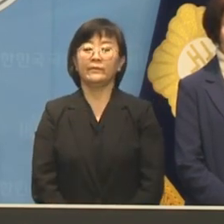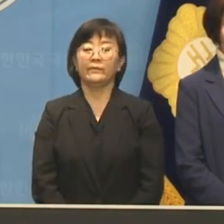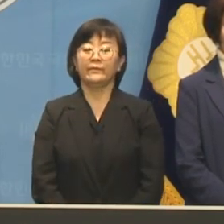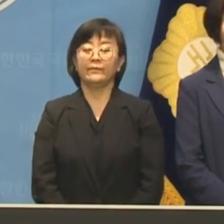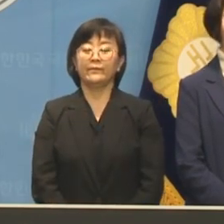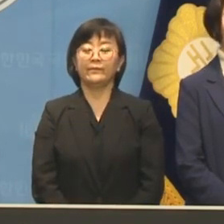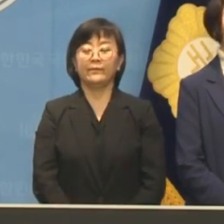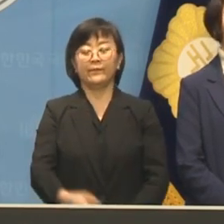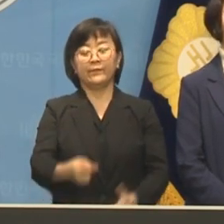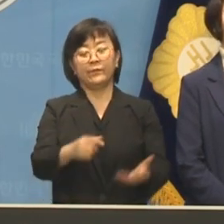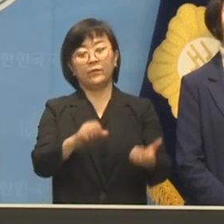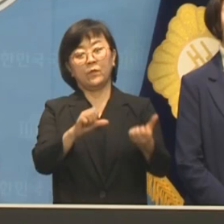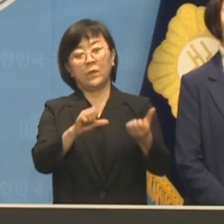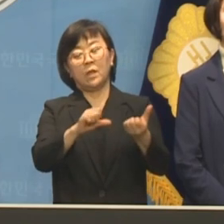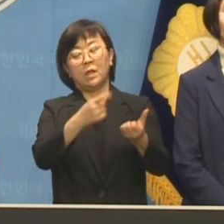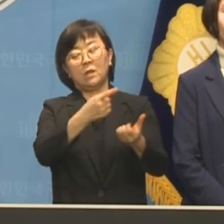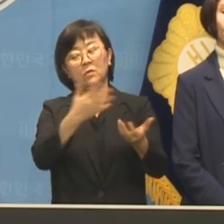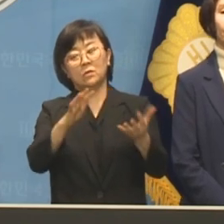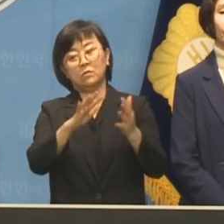소방관이 순직할 때마다